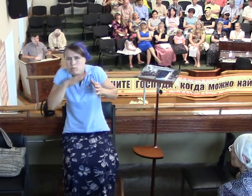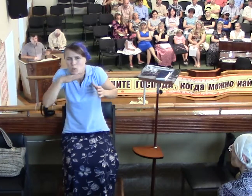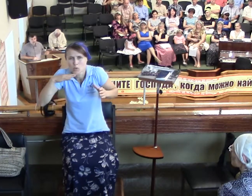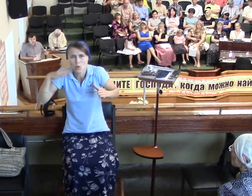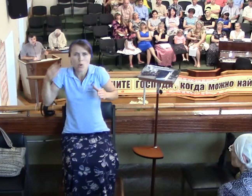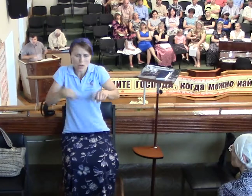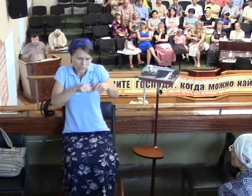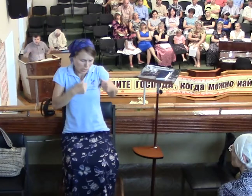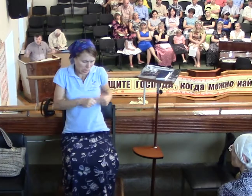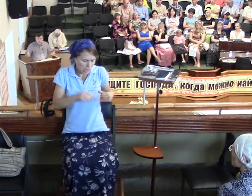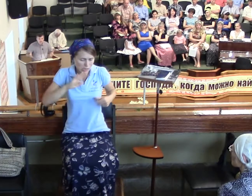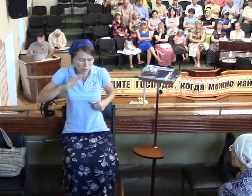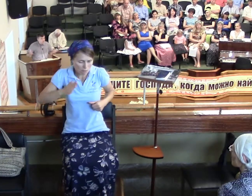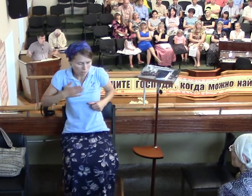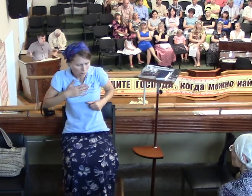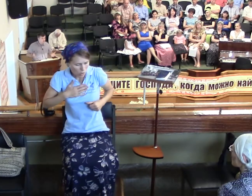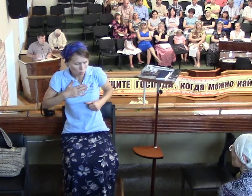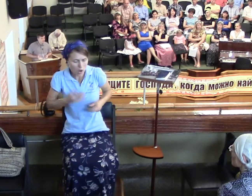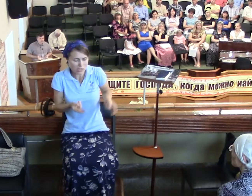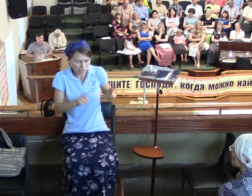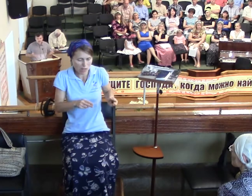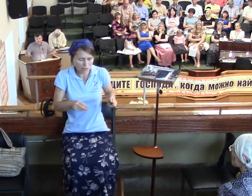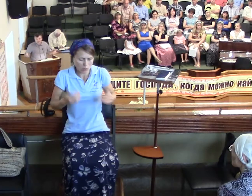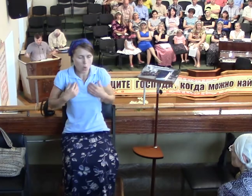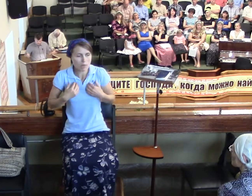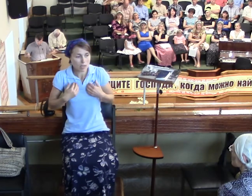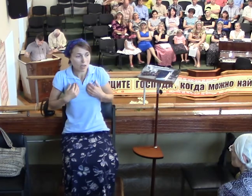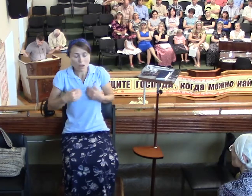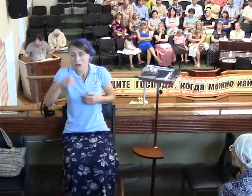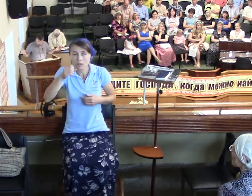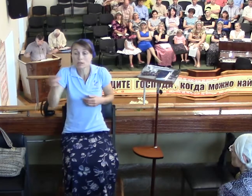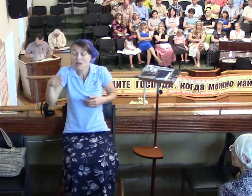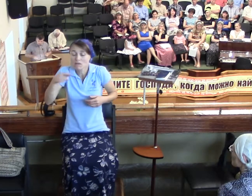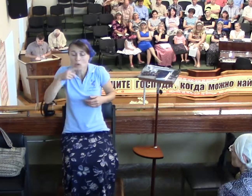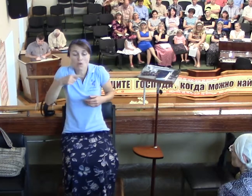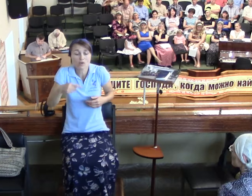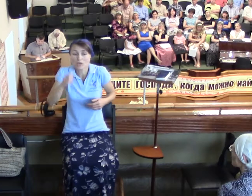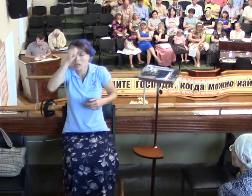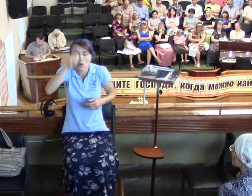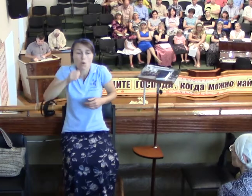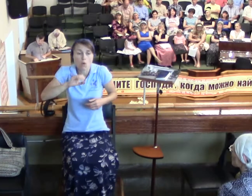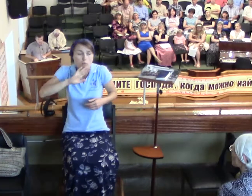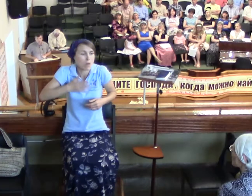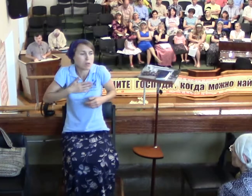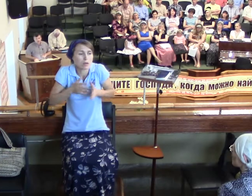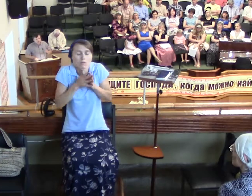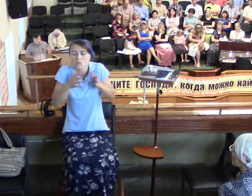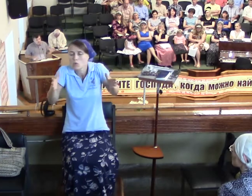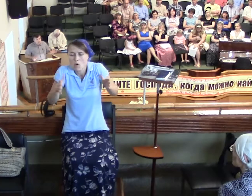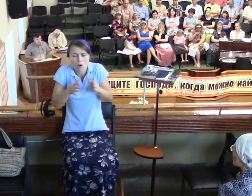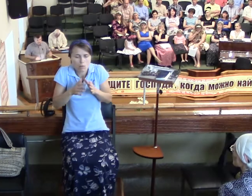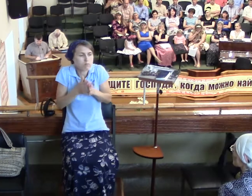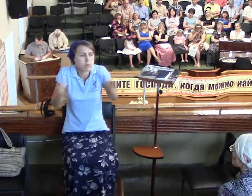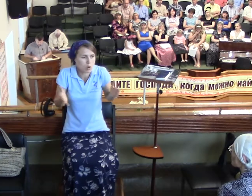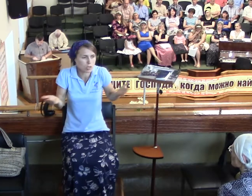оставило меня». То есть грехов моих больше даже, чем волос на моей голове. И Давид, Бог вновь преподает эту истину о том, что в